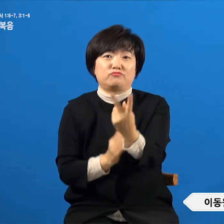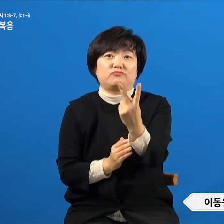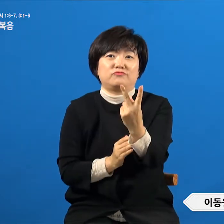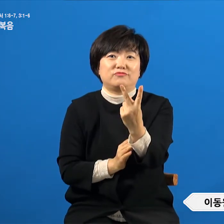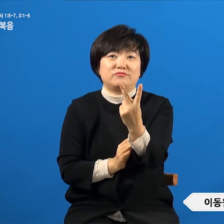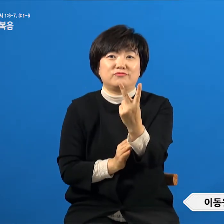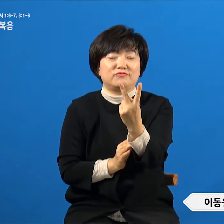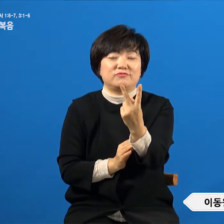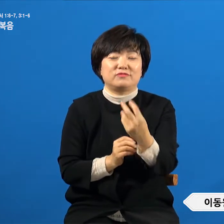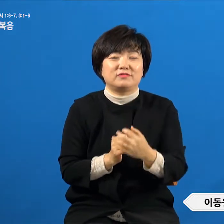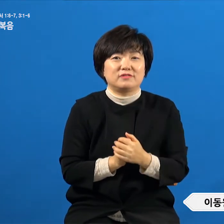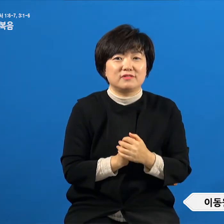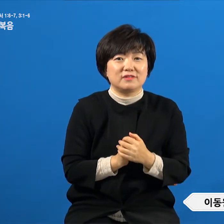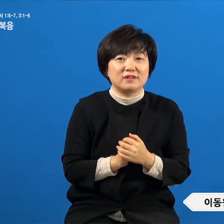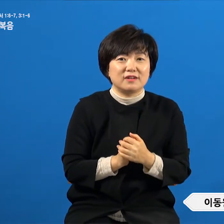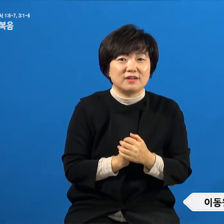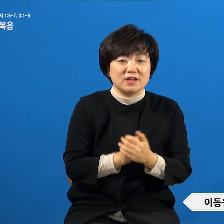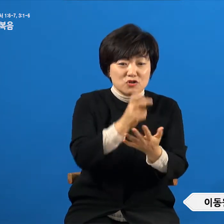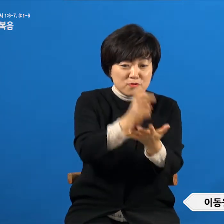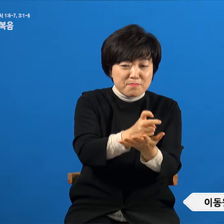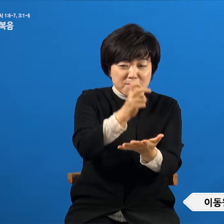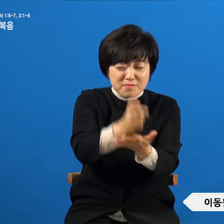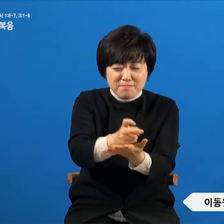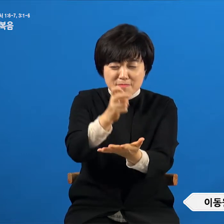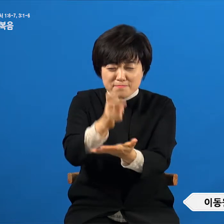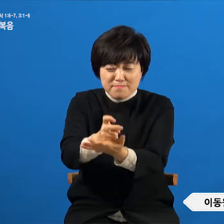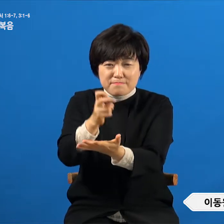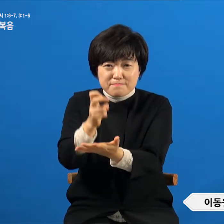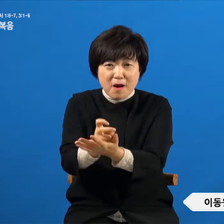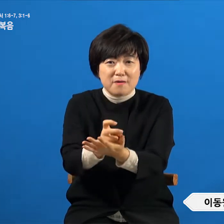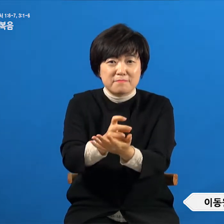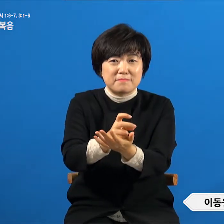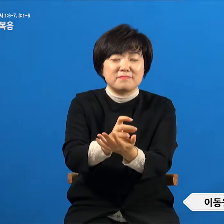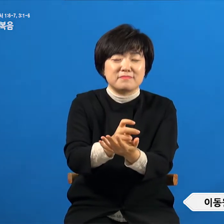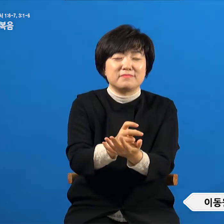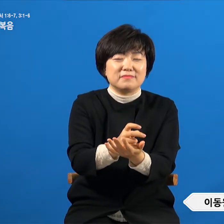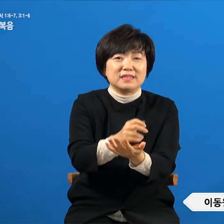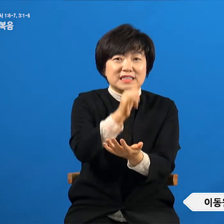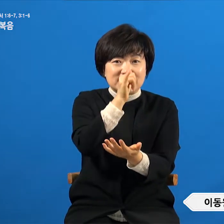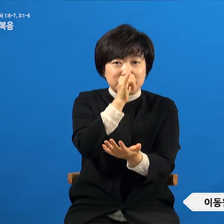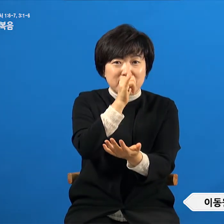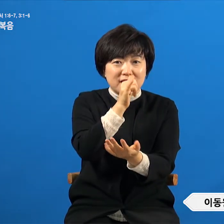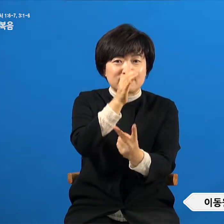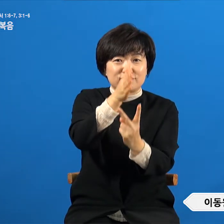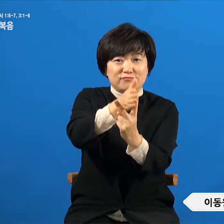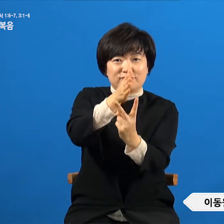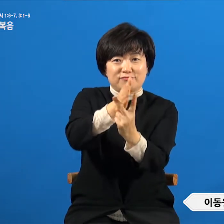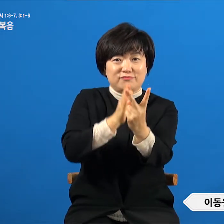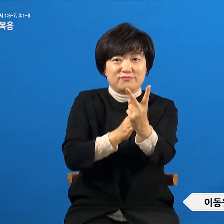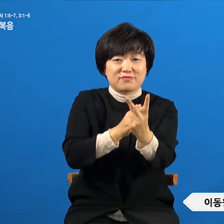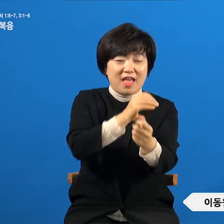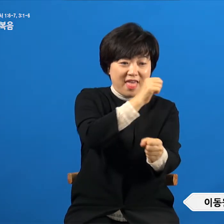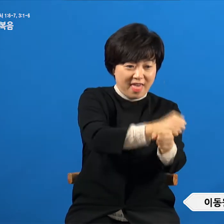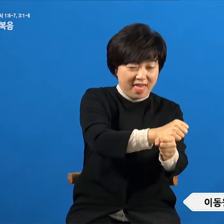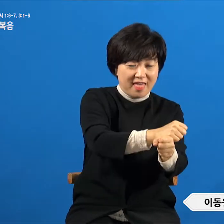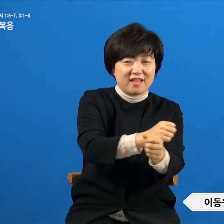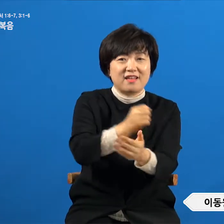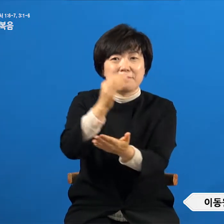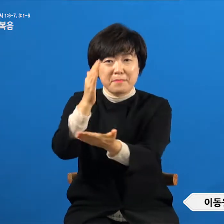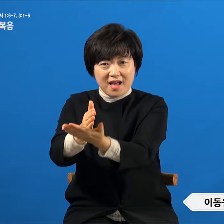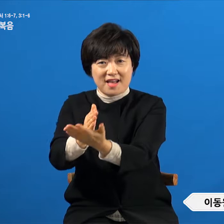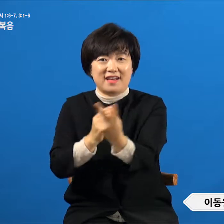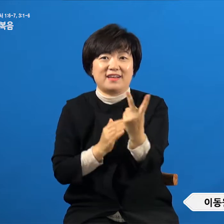두 가지예요. 성경에 많은 율법적 계명들이 있지만은 단순히 하게 말하면 두 가지로 요약되죠. 하라 하지